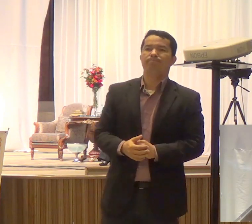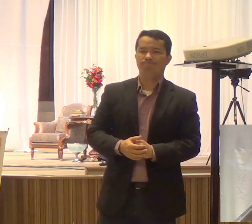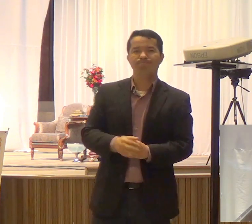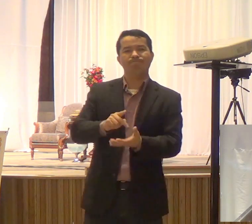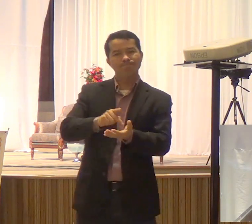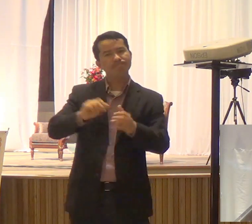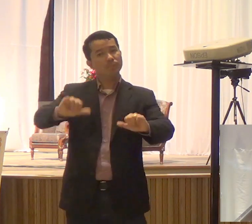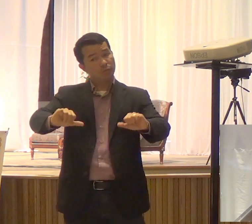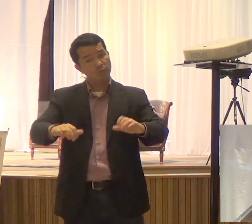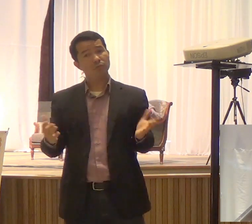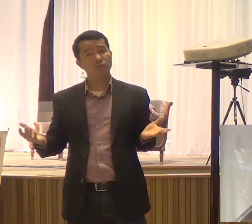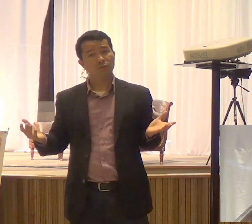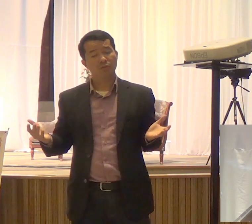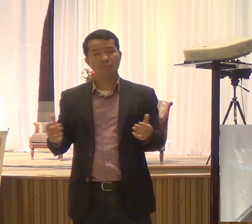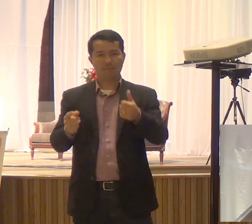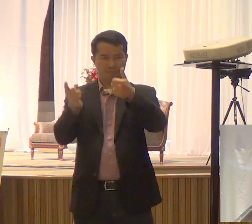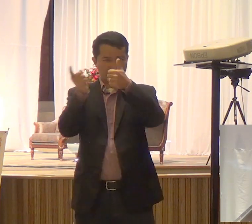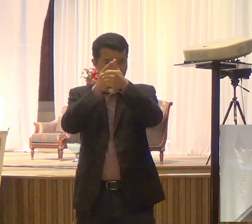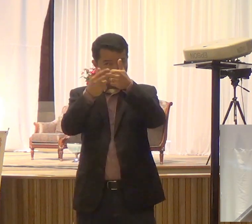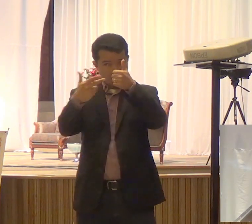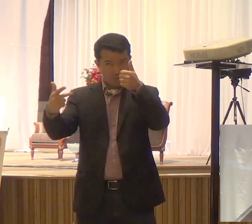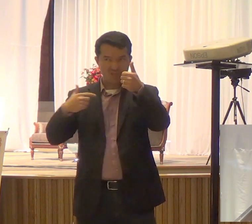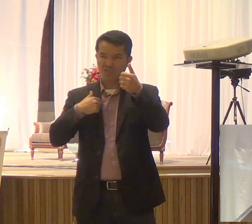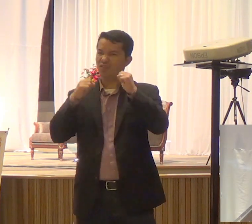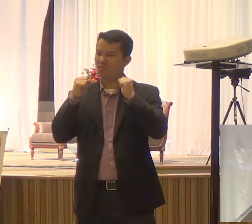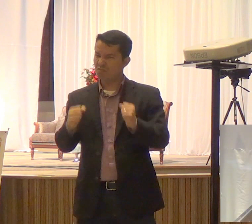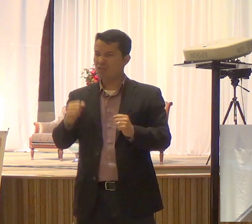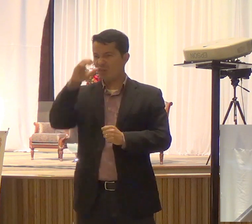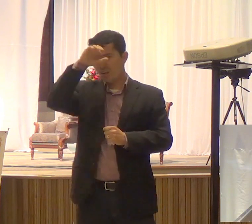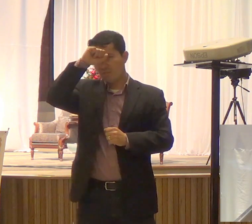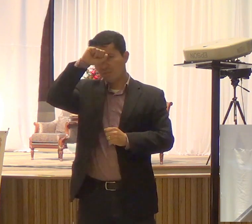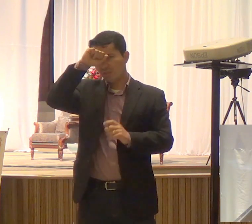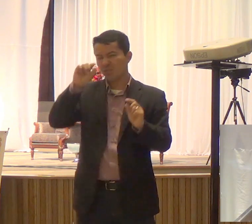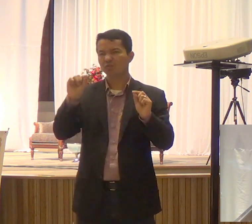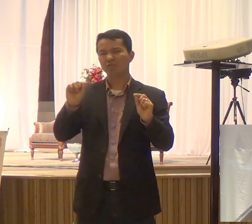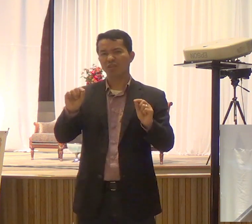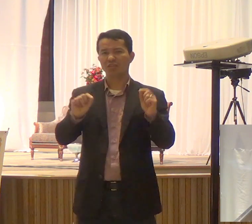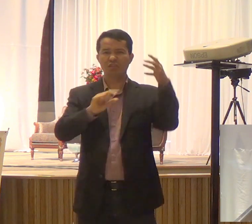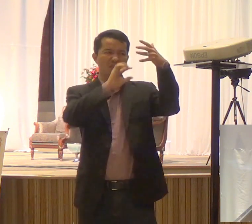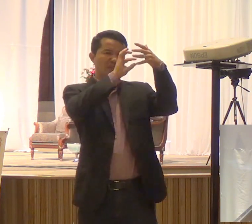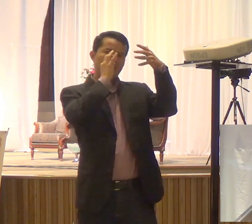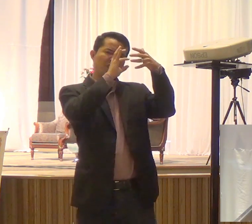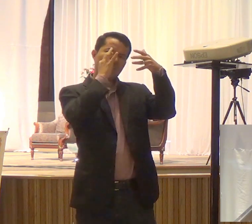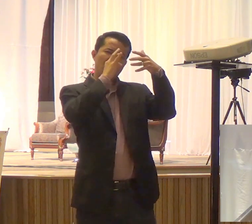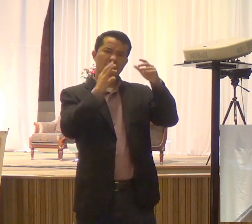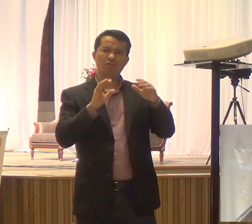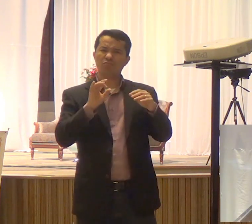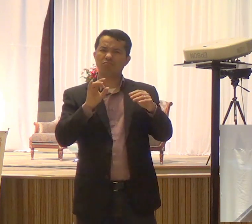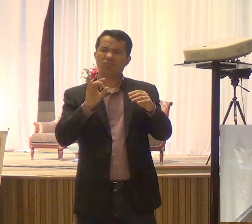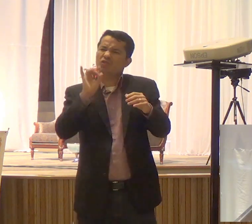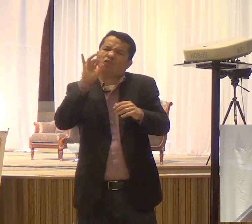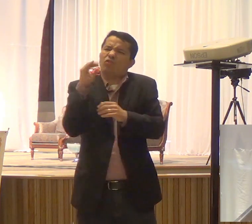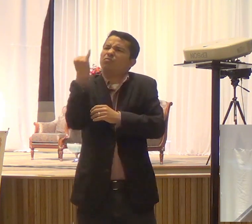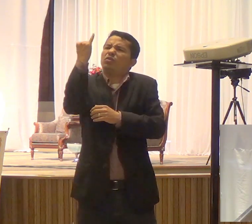E a primeira diferença que eu queria ressaltar para a gente hoje é que videira só faz sentido quando ela está